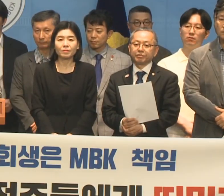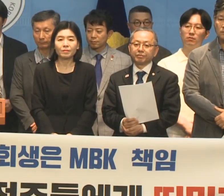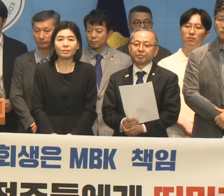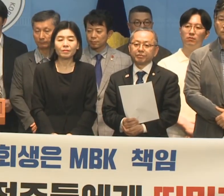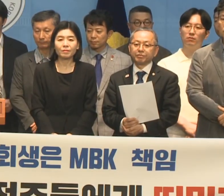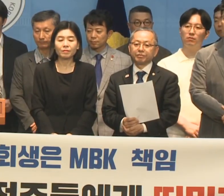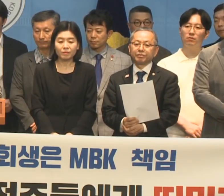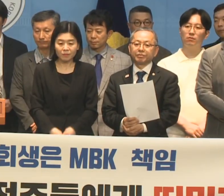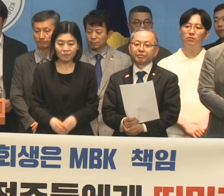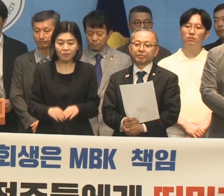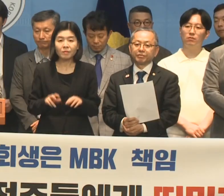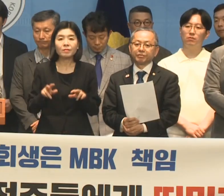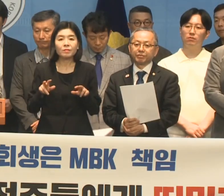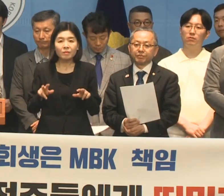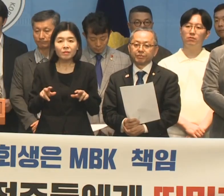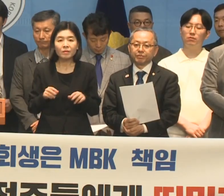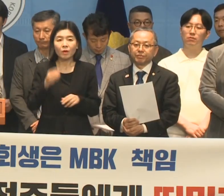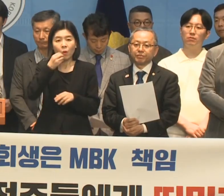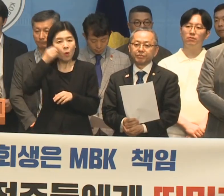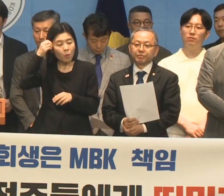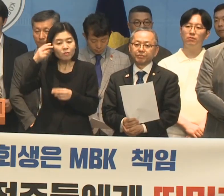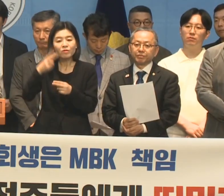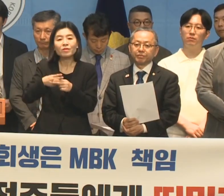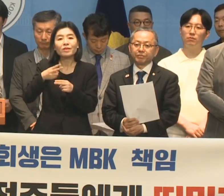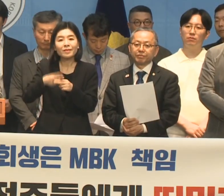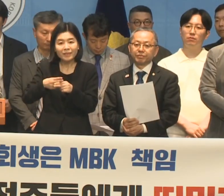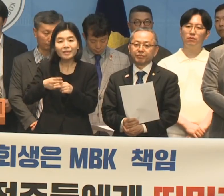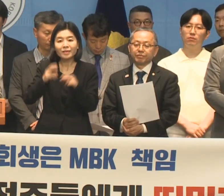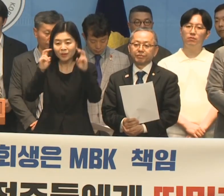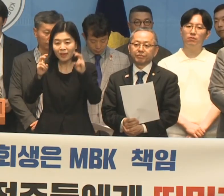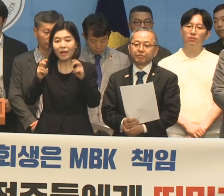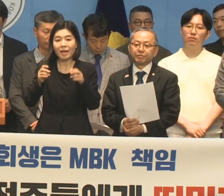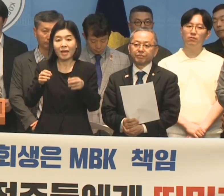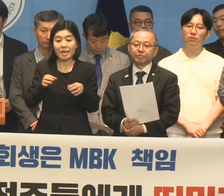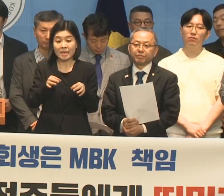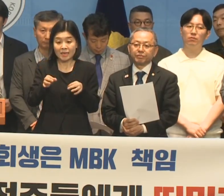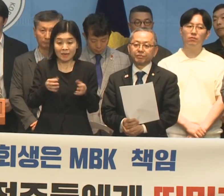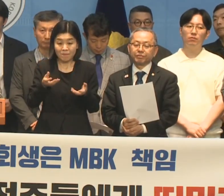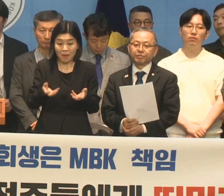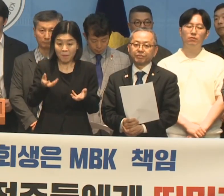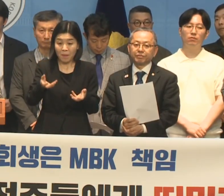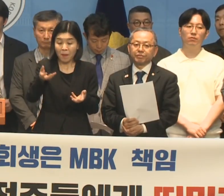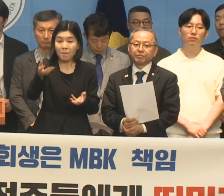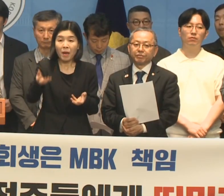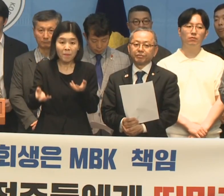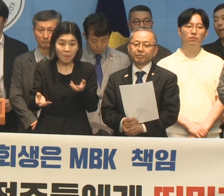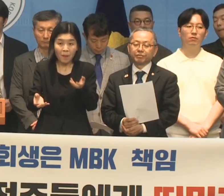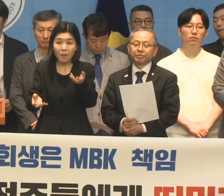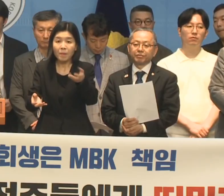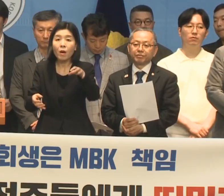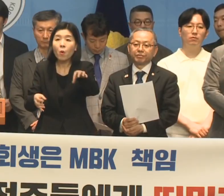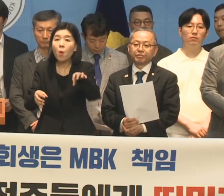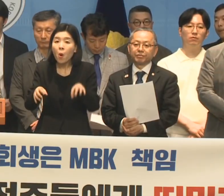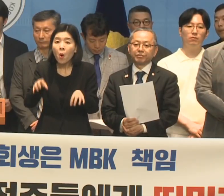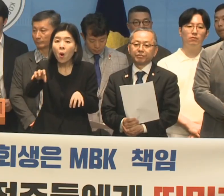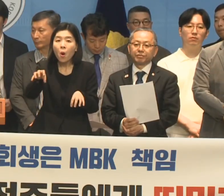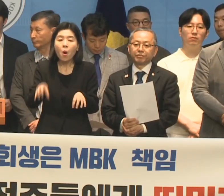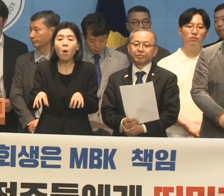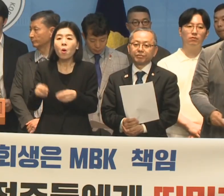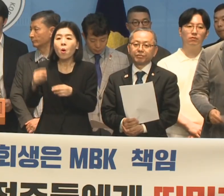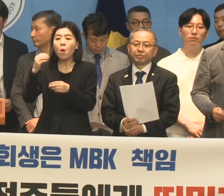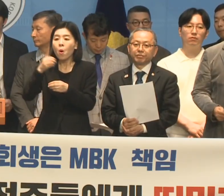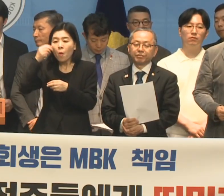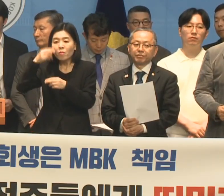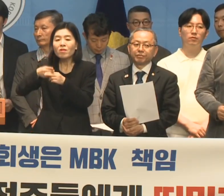저희 지금 홈플러스에 입점한 업체들은 대부분 홈플러스가 제공하는 결제 단말기를 사용하고